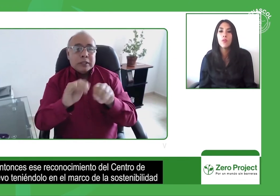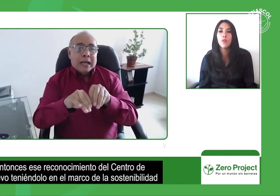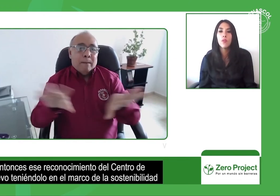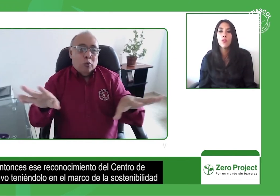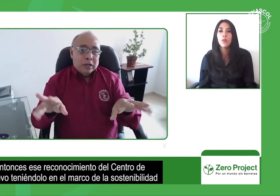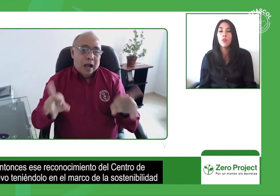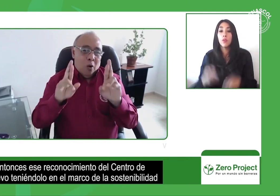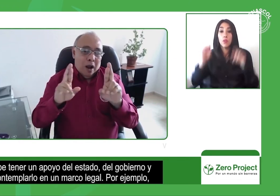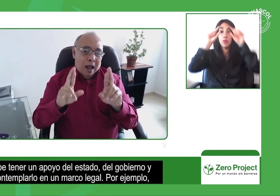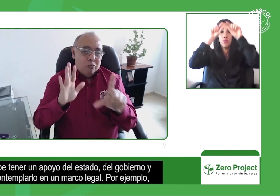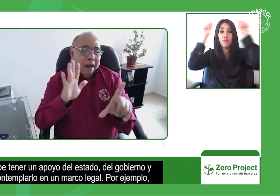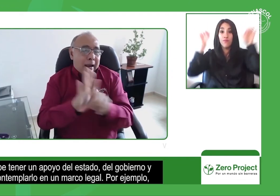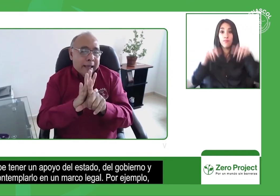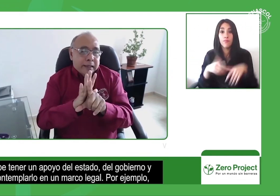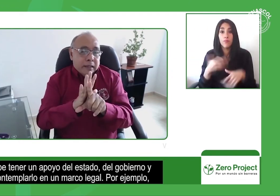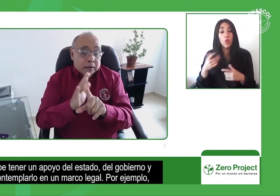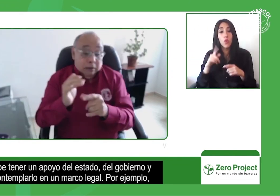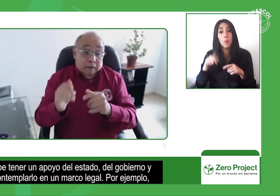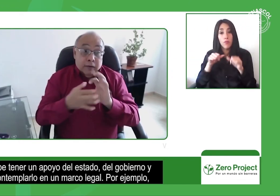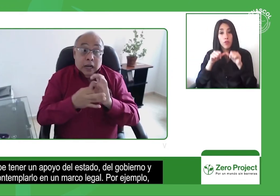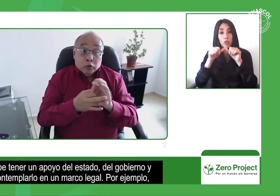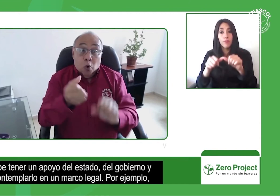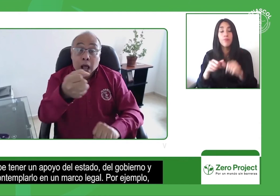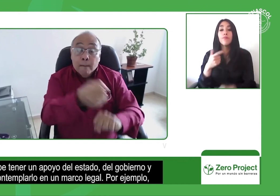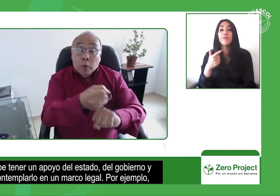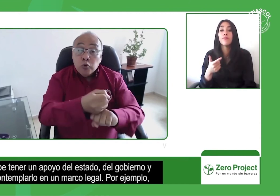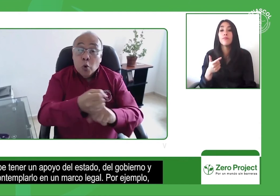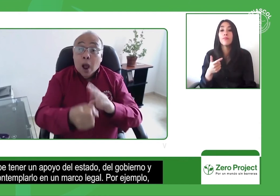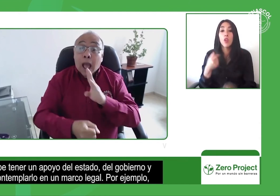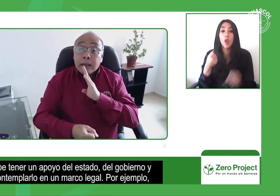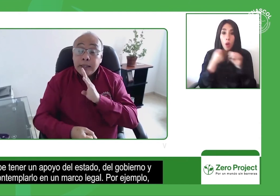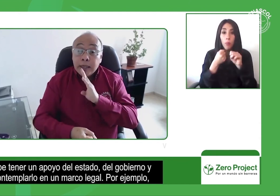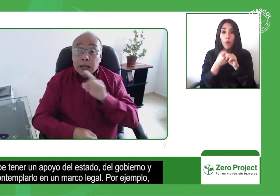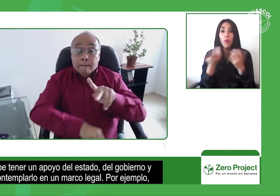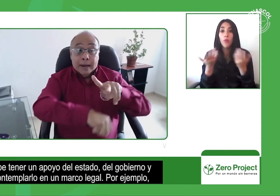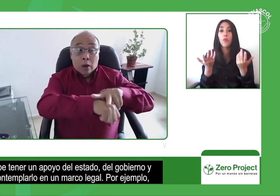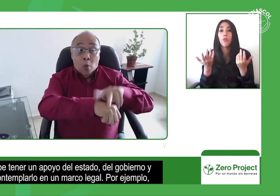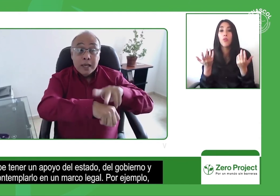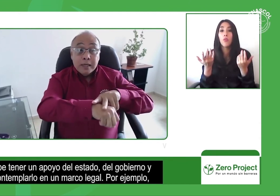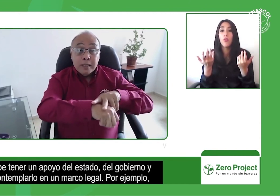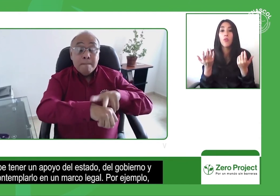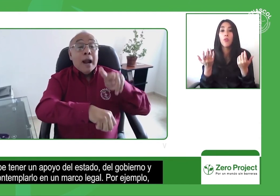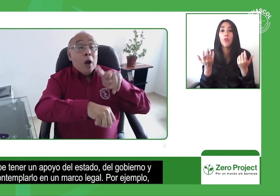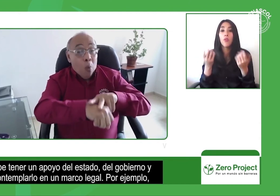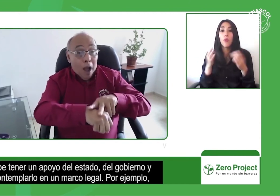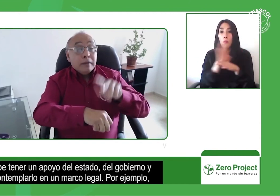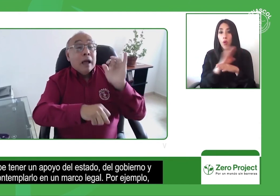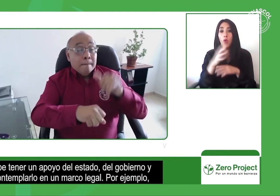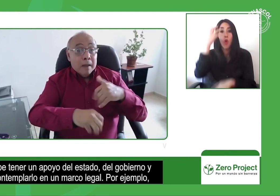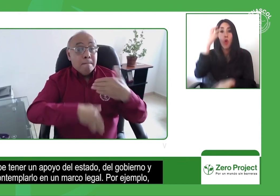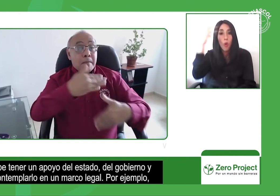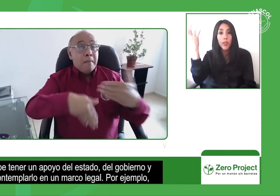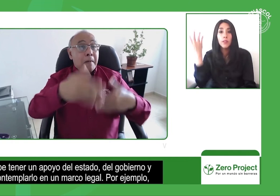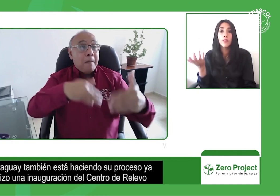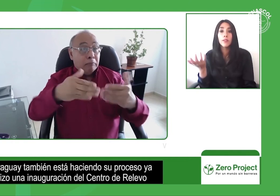la sostenibilidad, debe tener un apoyo del Estado, del gobierno, y contemplarlo en un marco